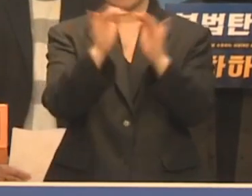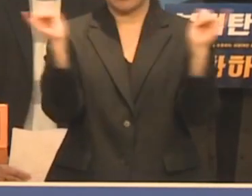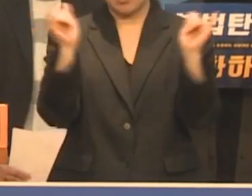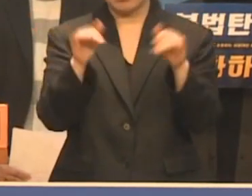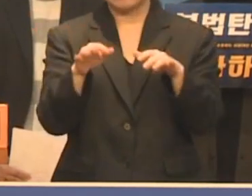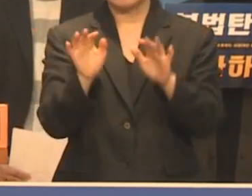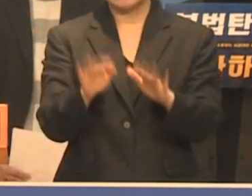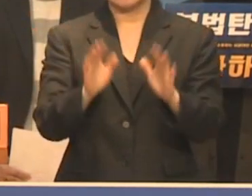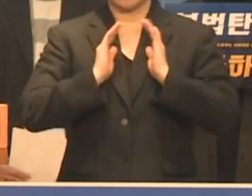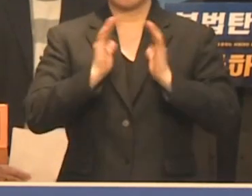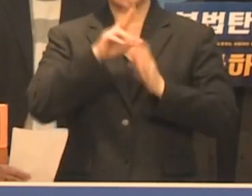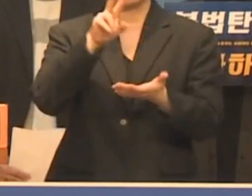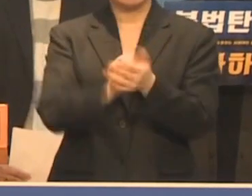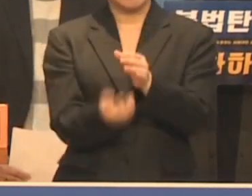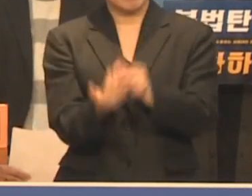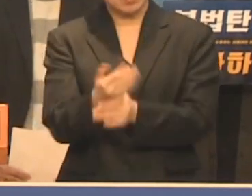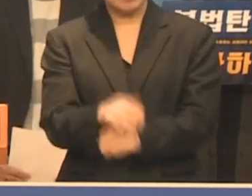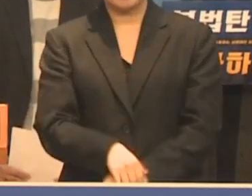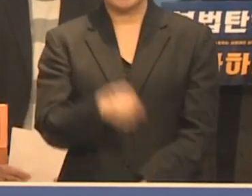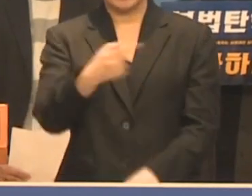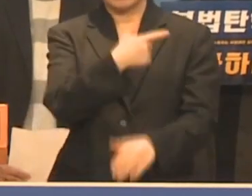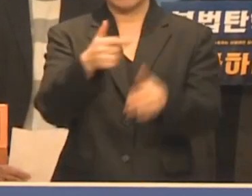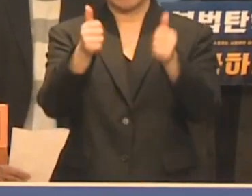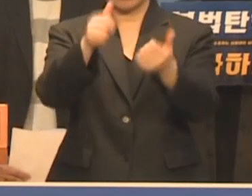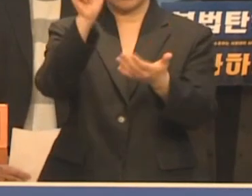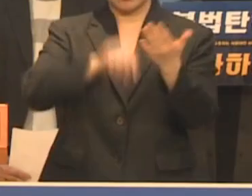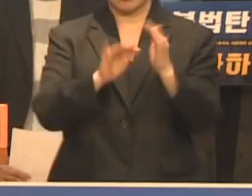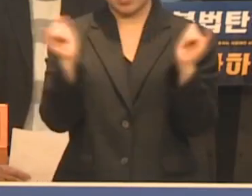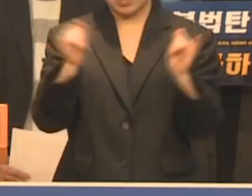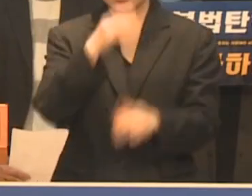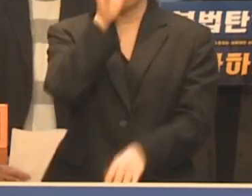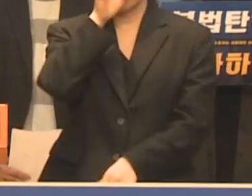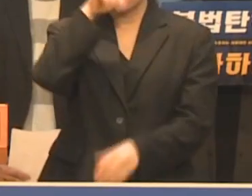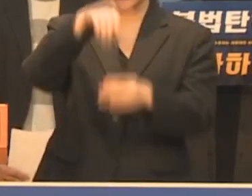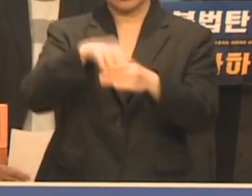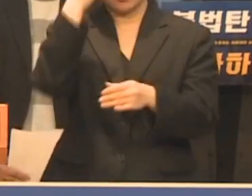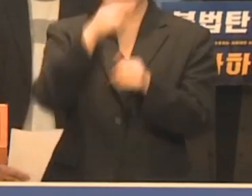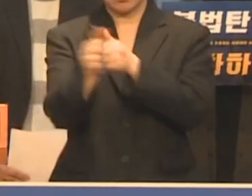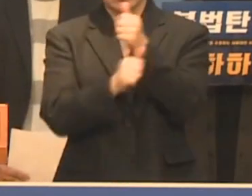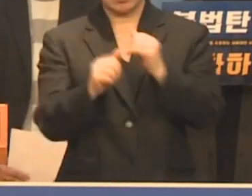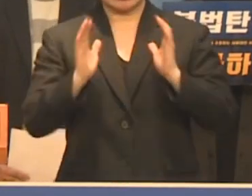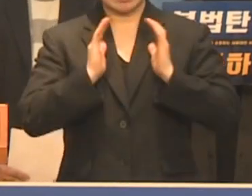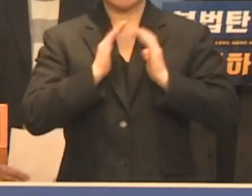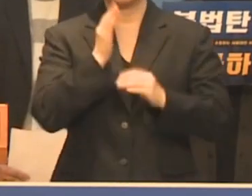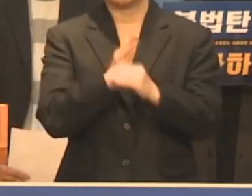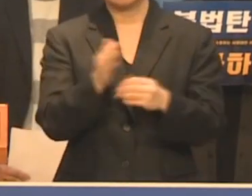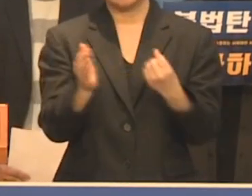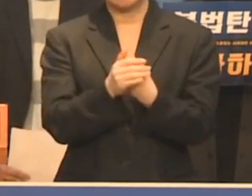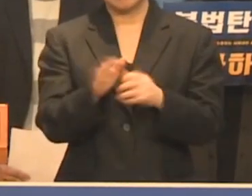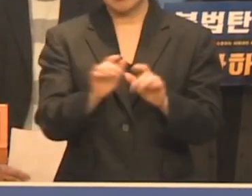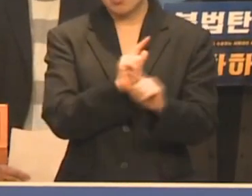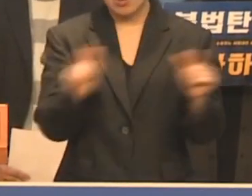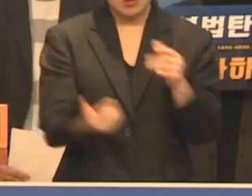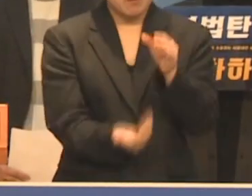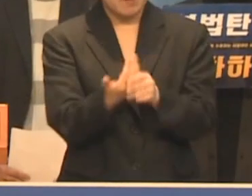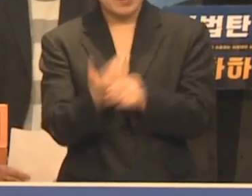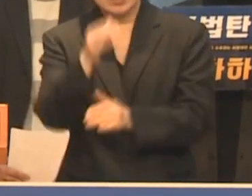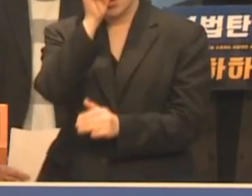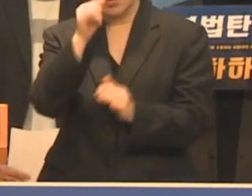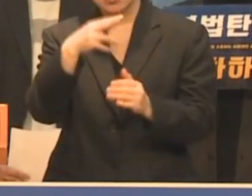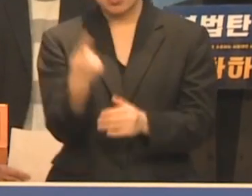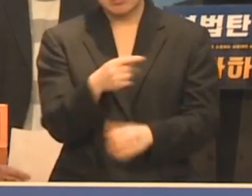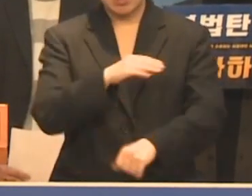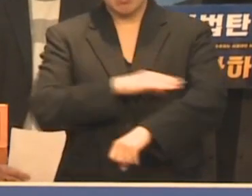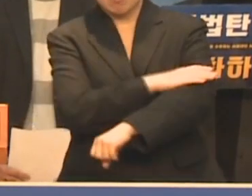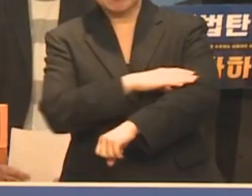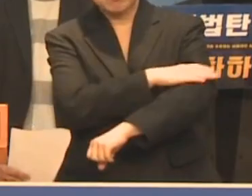문제를 규탄합니다. 우리나라는 대법관이 중앙선거관리위원장 업무를 겸직하고 있기에 부정한 일들이 발생해도 권력을